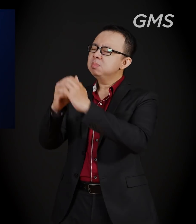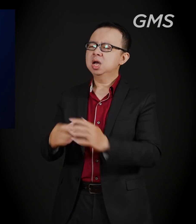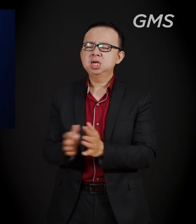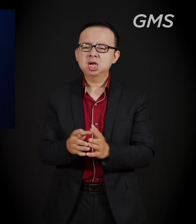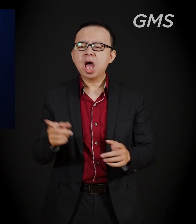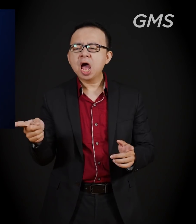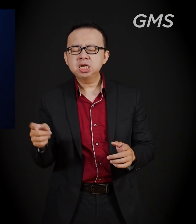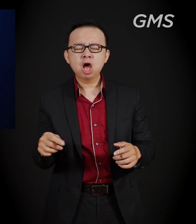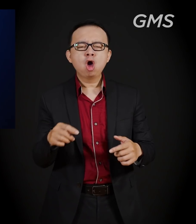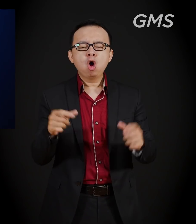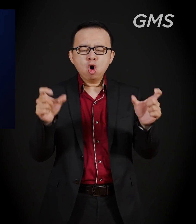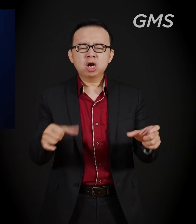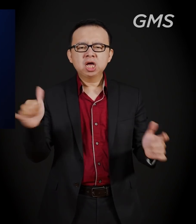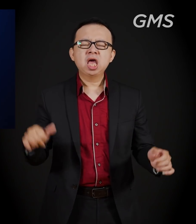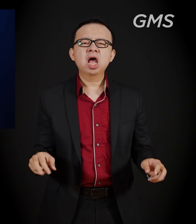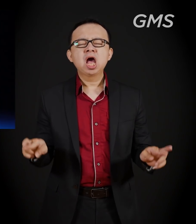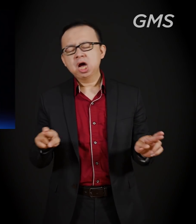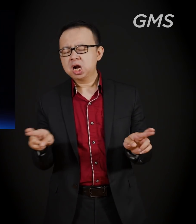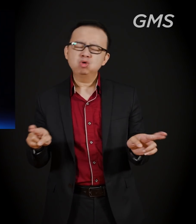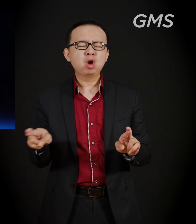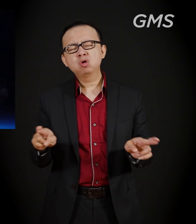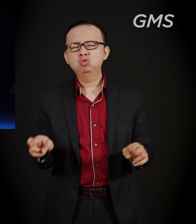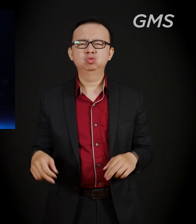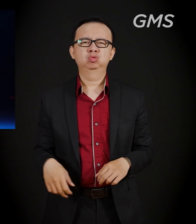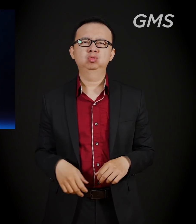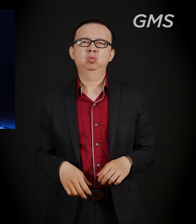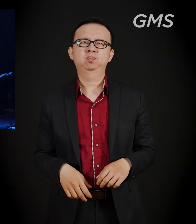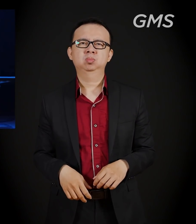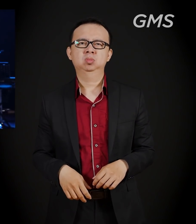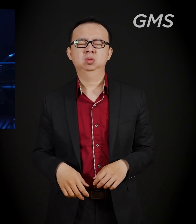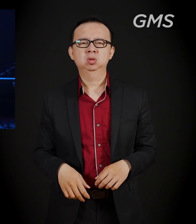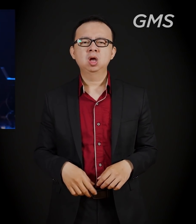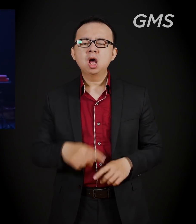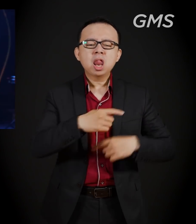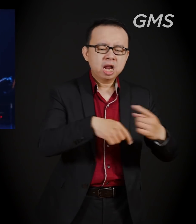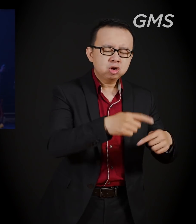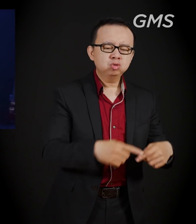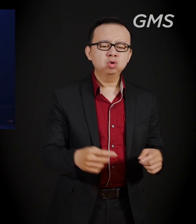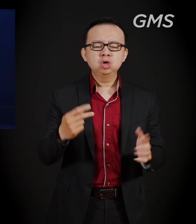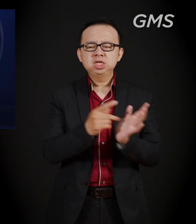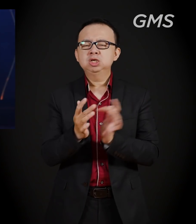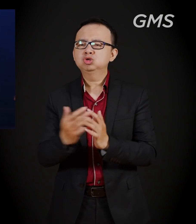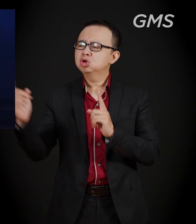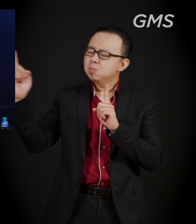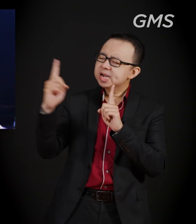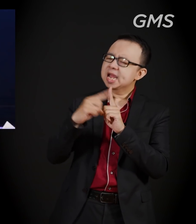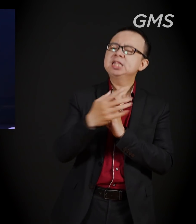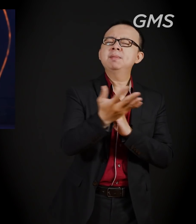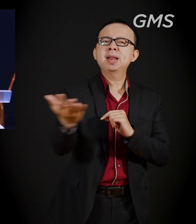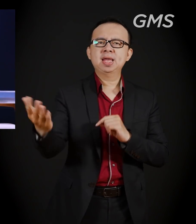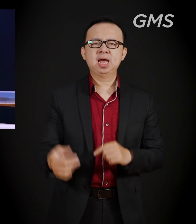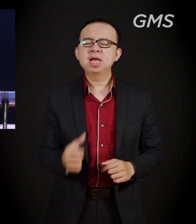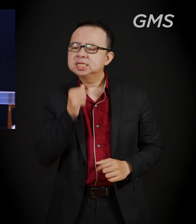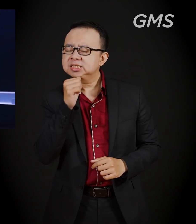ragu-ragu. Dan Yesus mendekati mereka. Pertanyaan saya, siapa yang Yesus dekati? Jawaban saya sederhana. Yesus